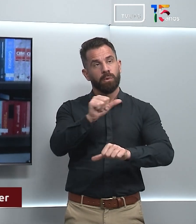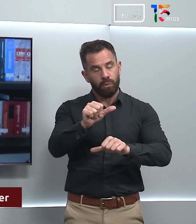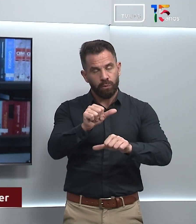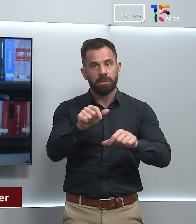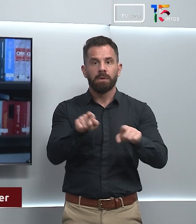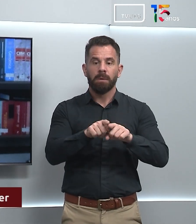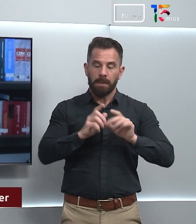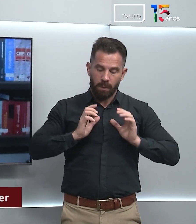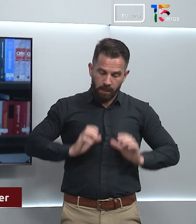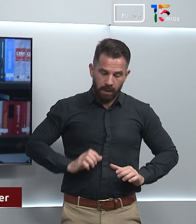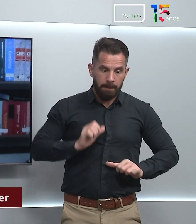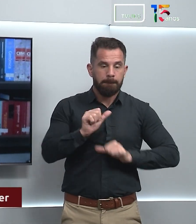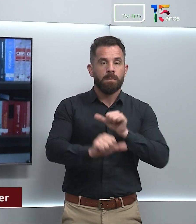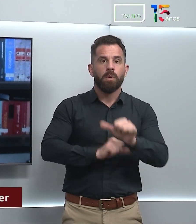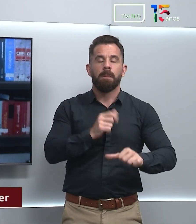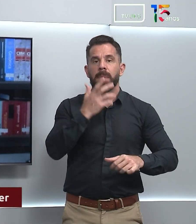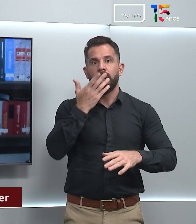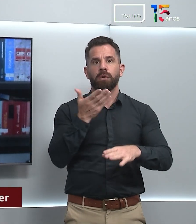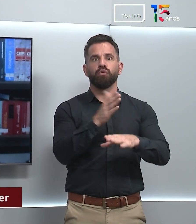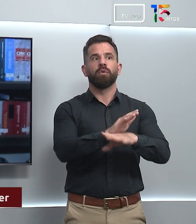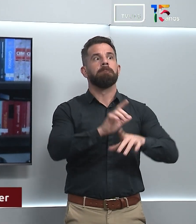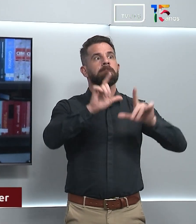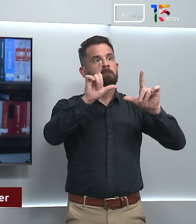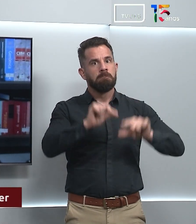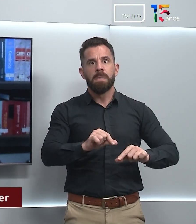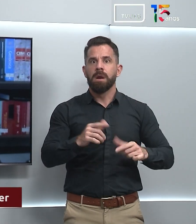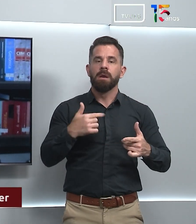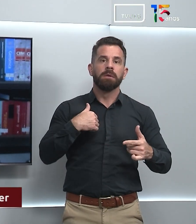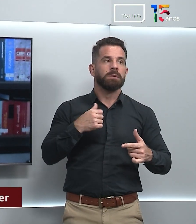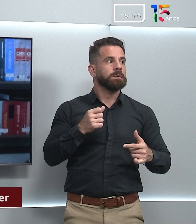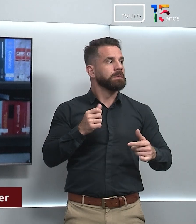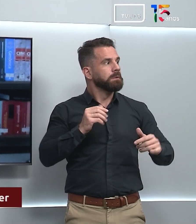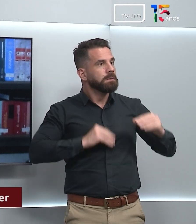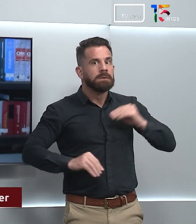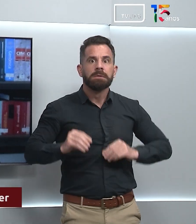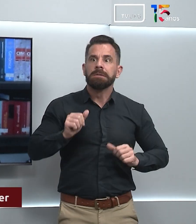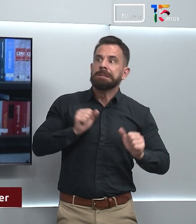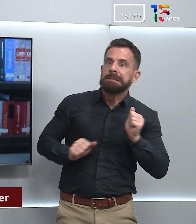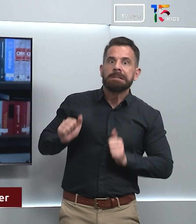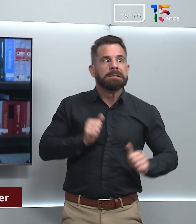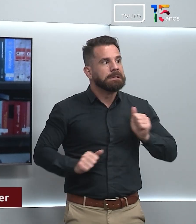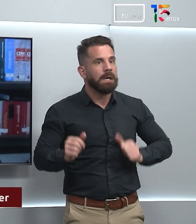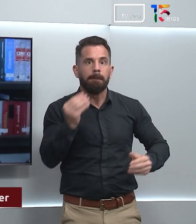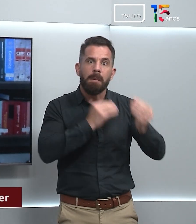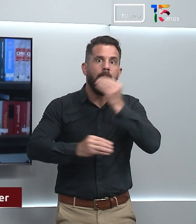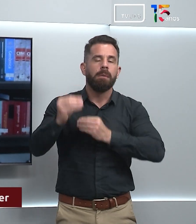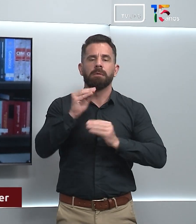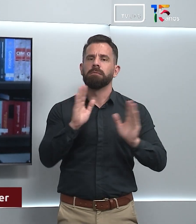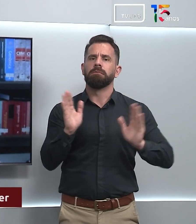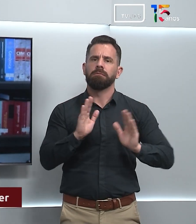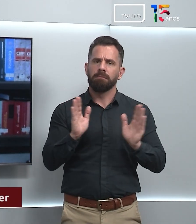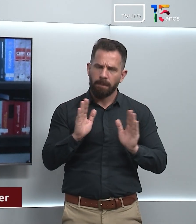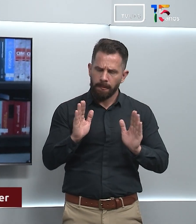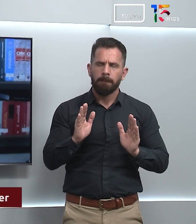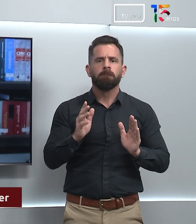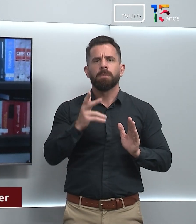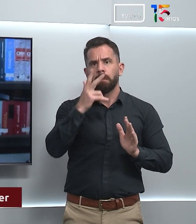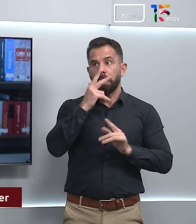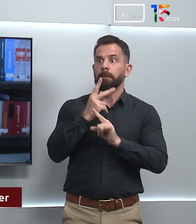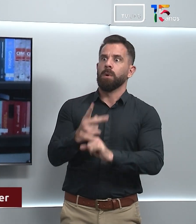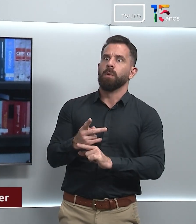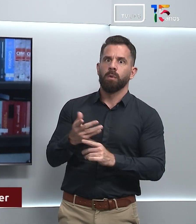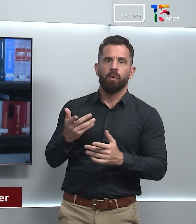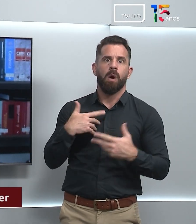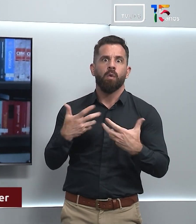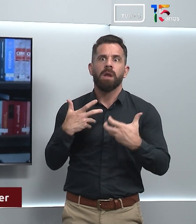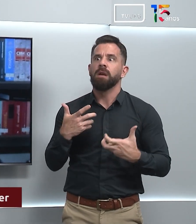compulsão alimentar, vai ajudar esses pacientes a, de certa forma, procurar menos a